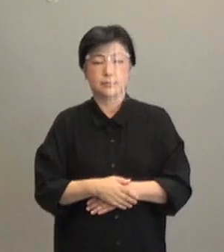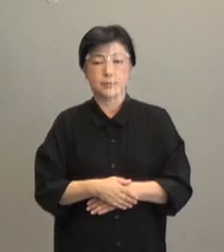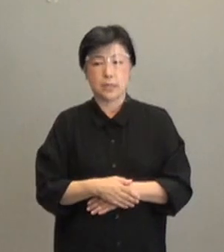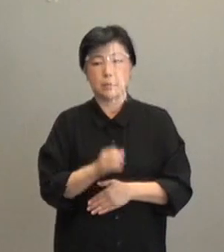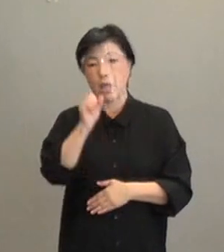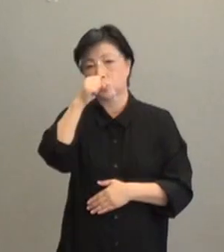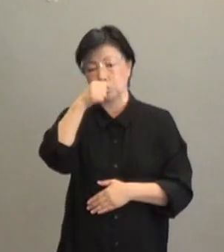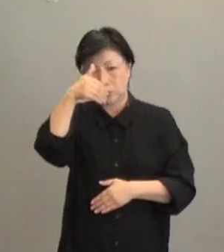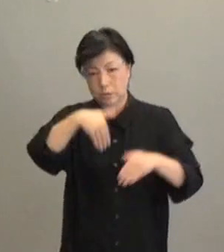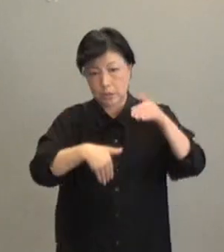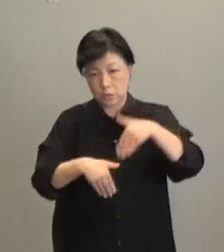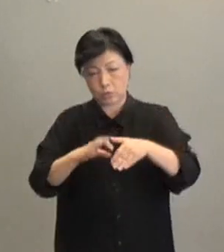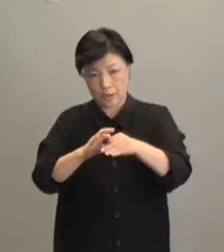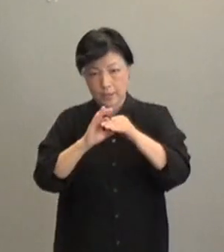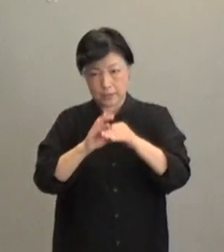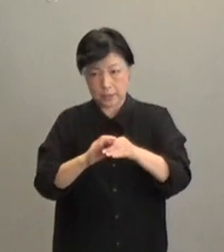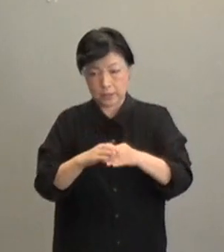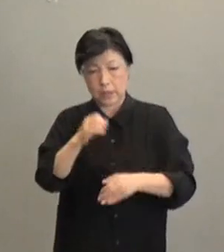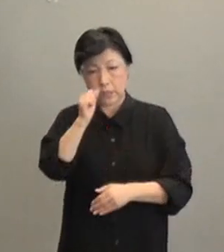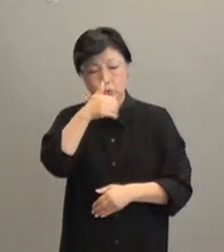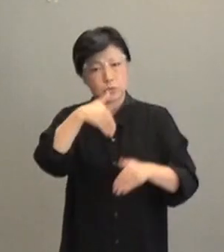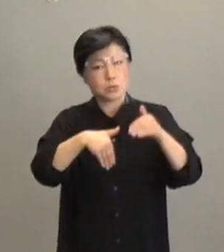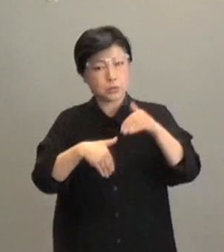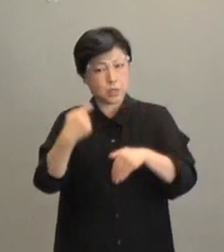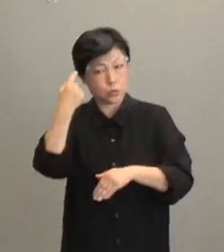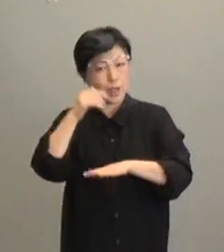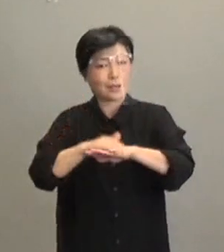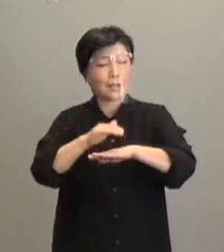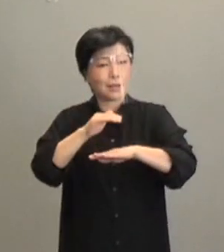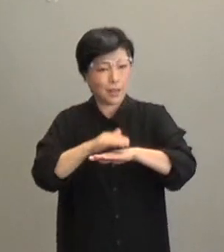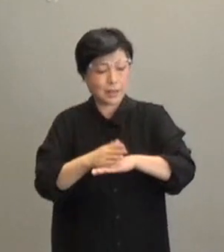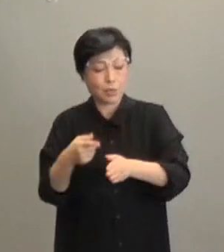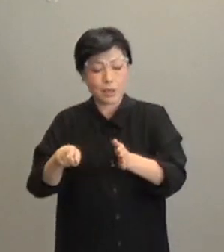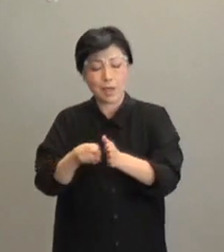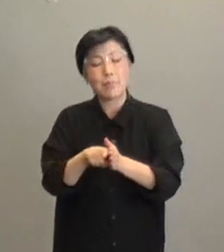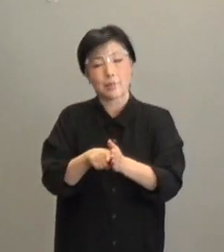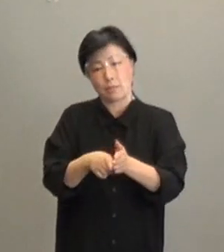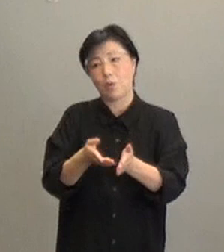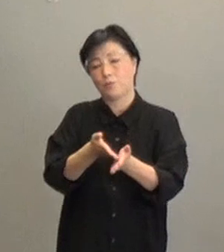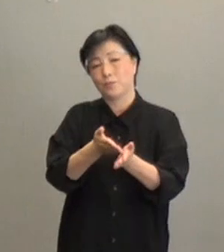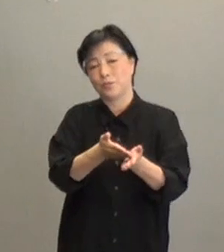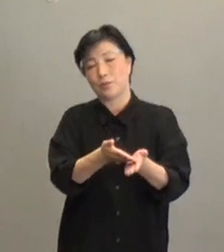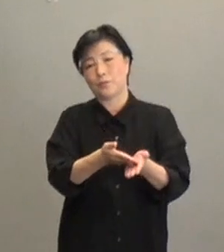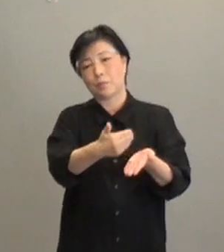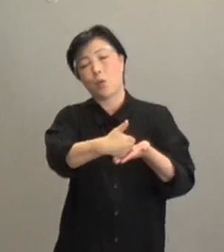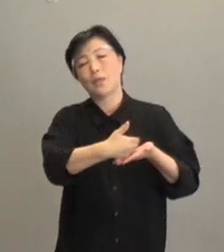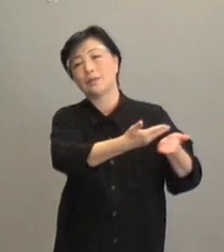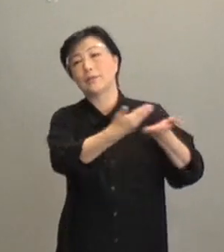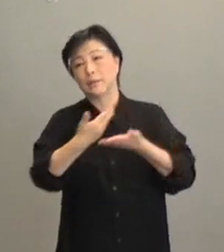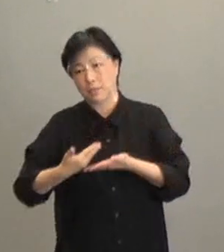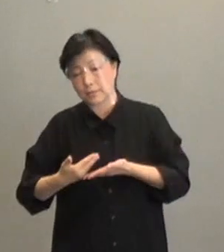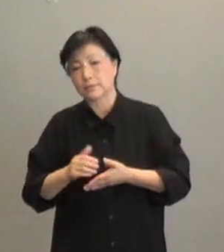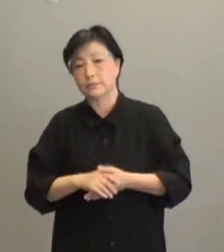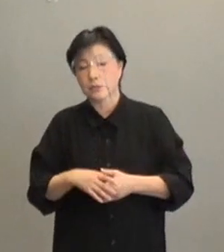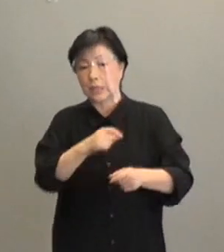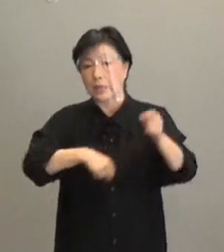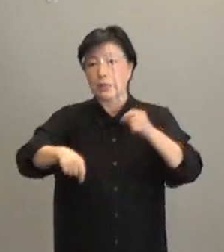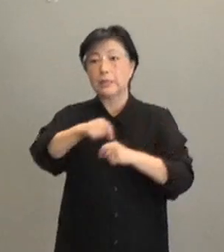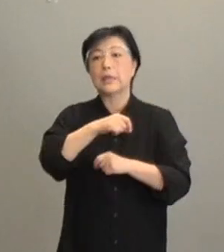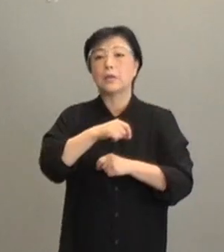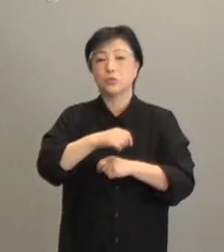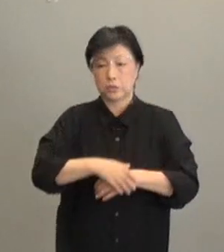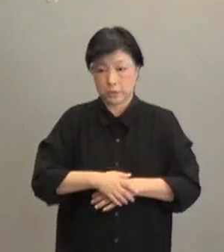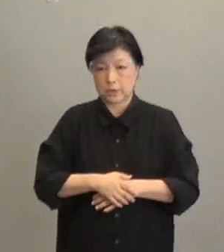関してなんですが、衆院選に対する知事のスタンスというのは今までもおっしゃっている通りだと思うんですけども、逆に立民